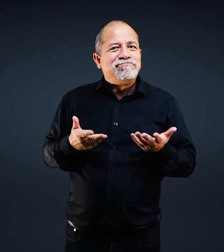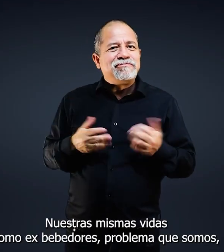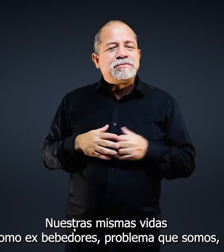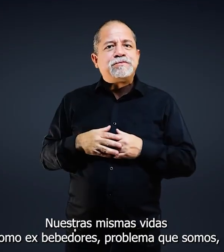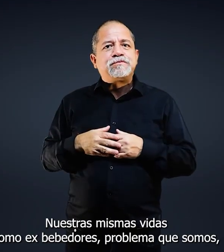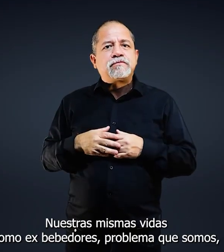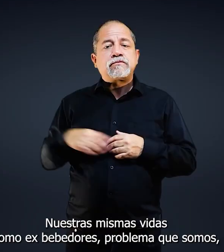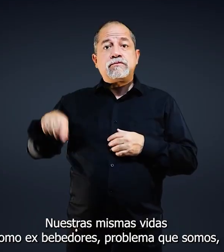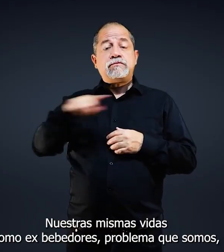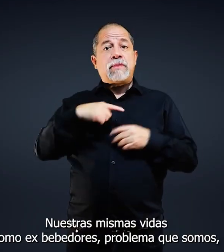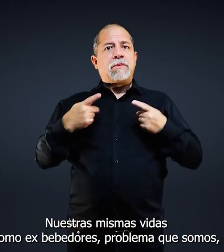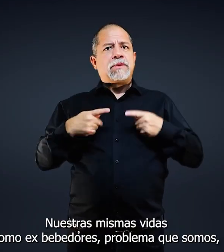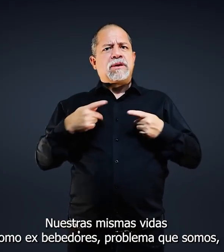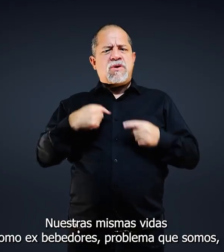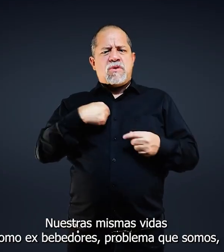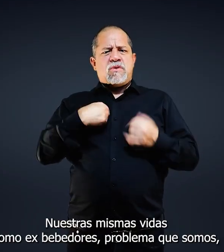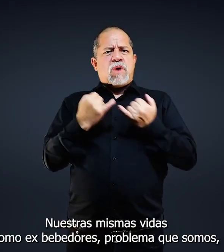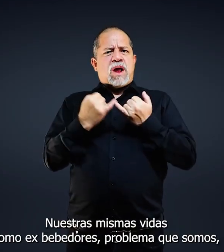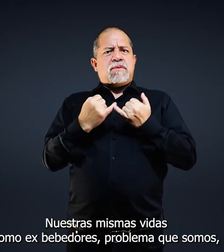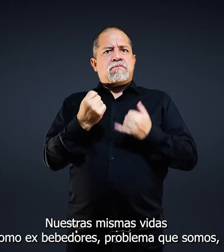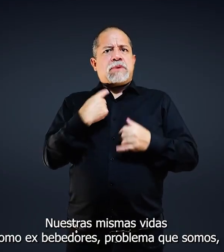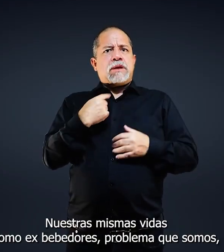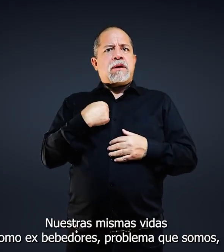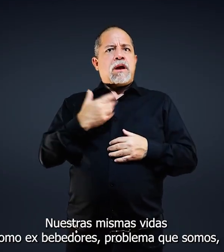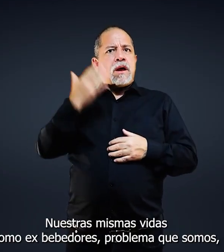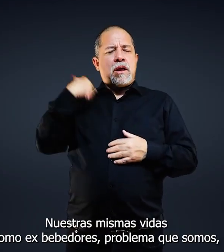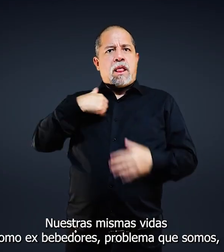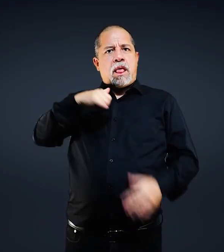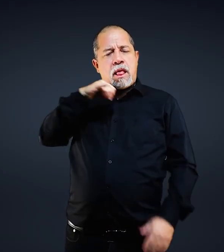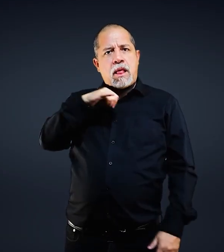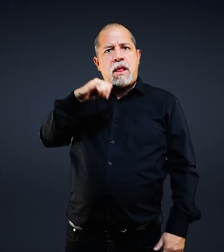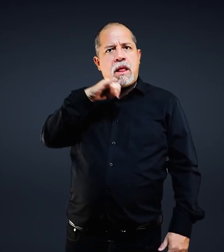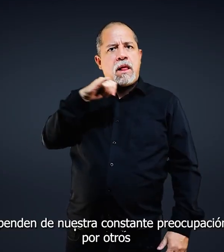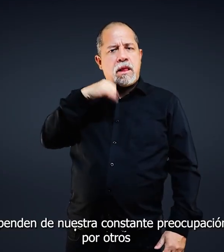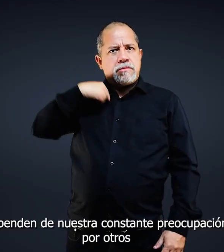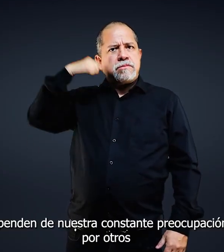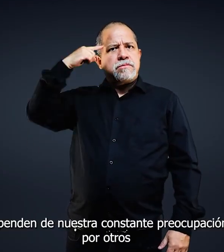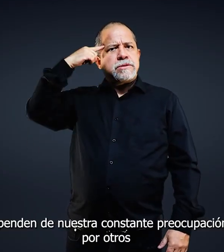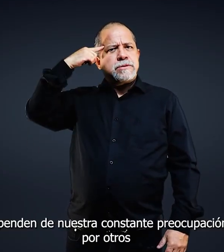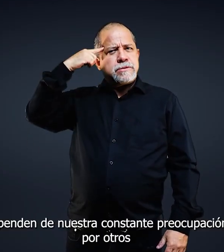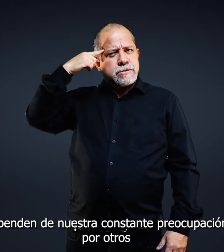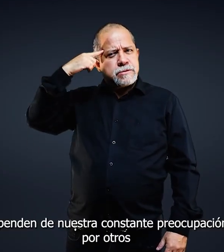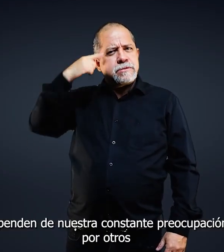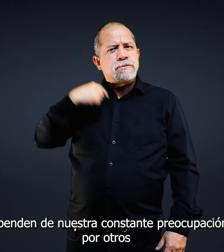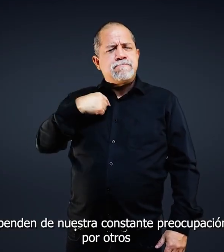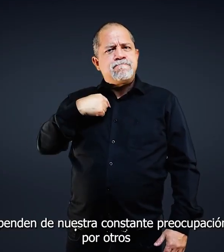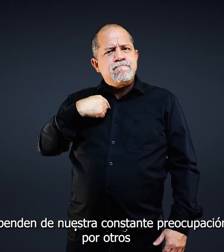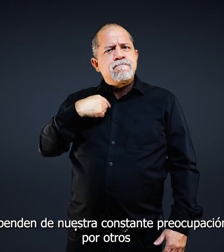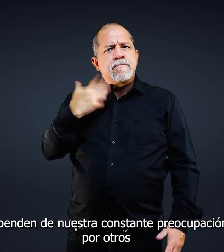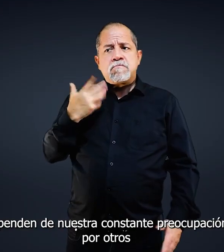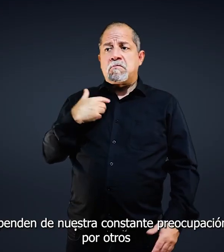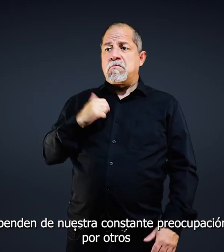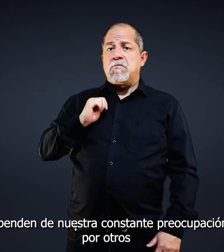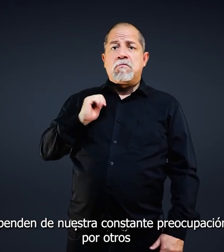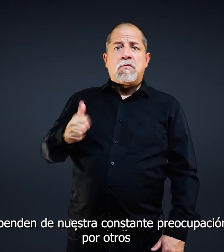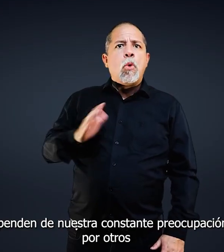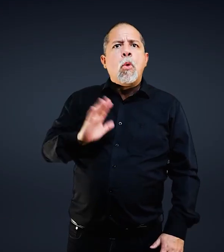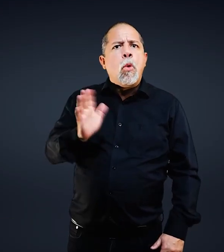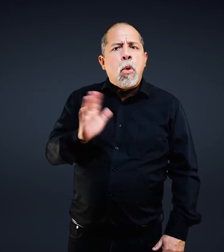Nuestras mismas vidas, como exbebedores problema que somos, dependen de nuestra constante preocupación por otros y de